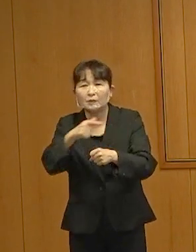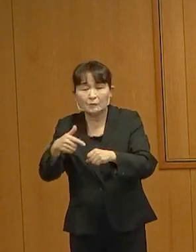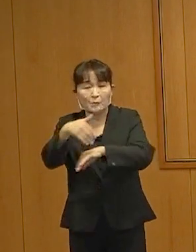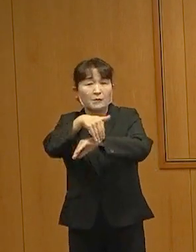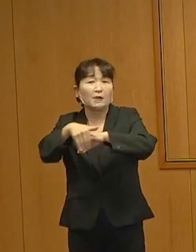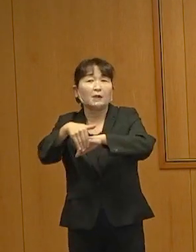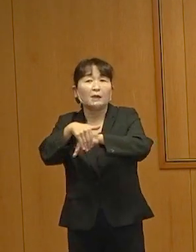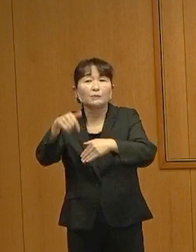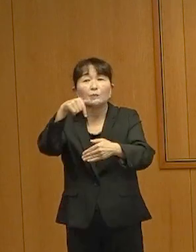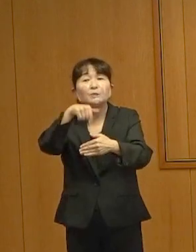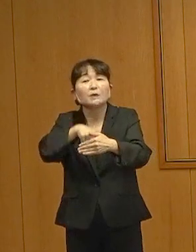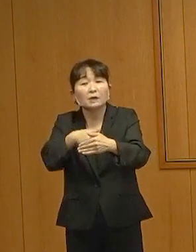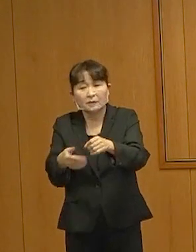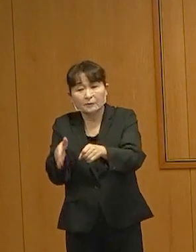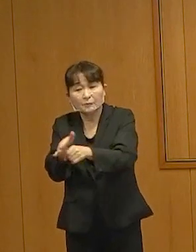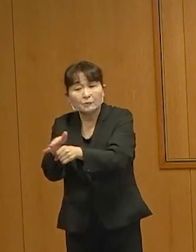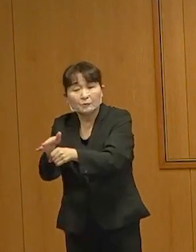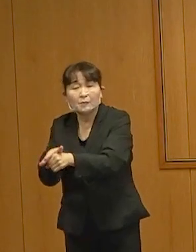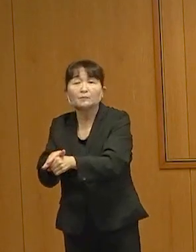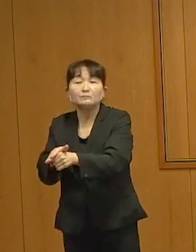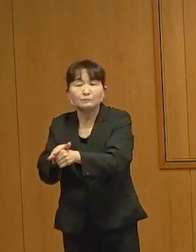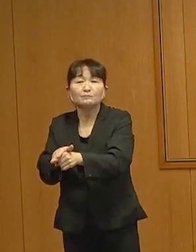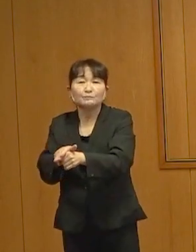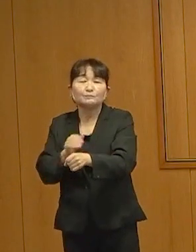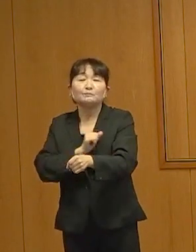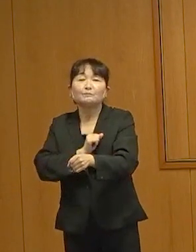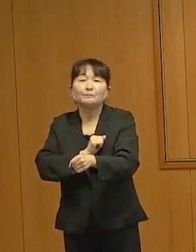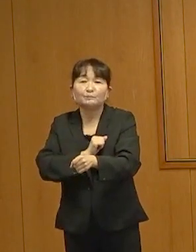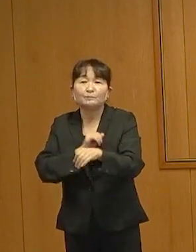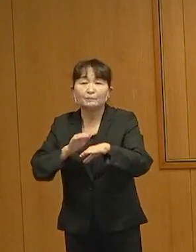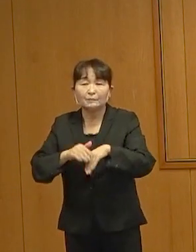の中には入っておりました。これについては、